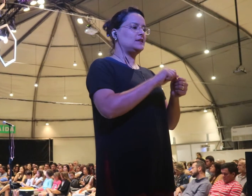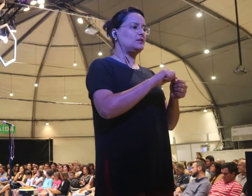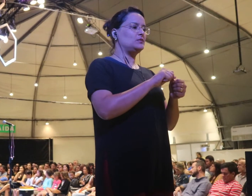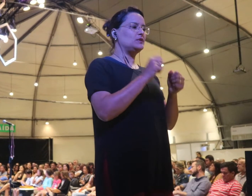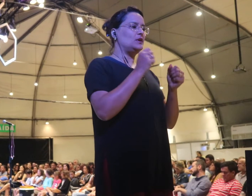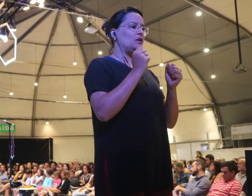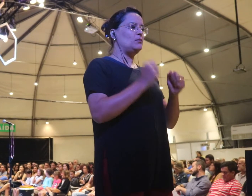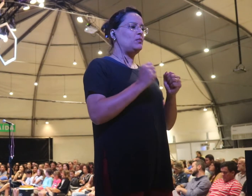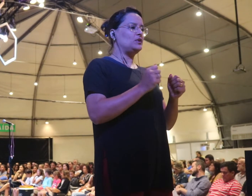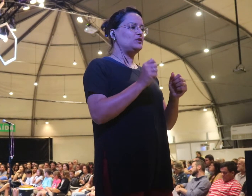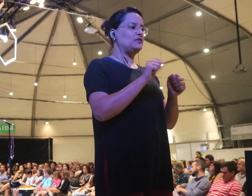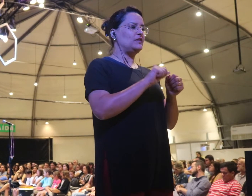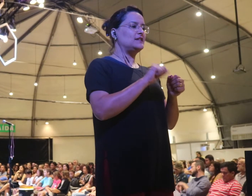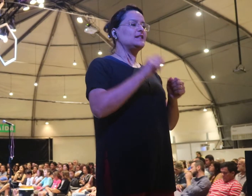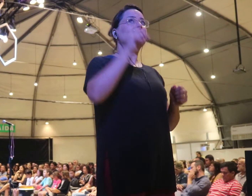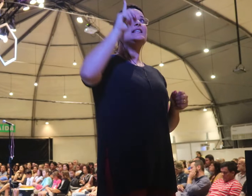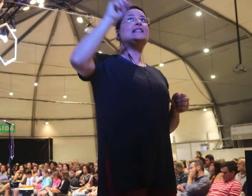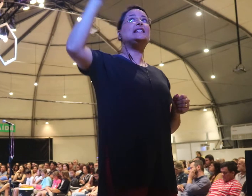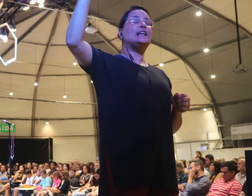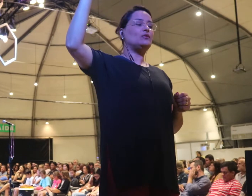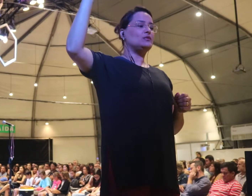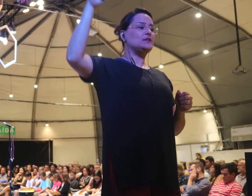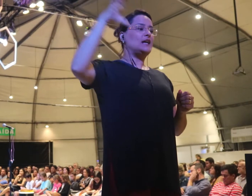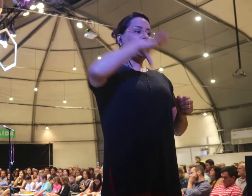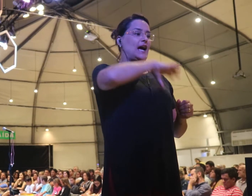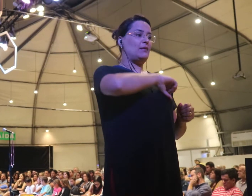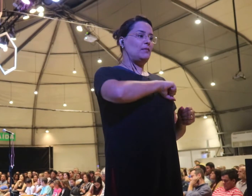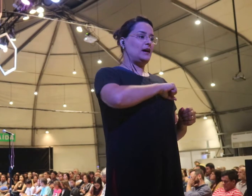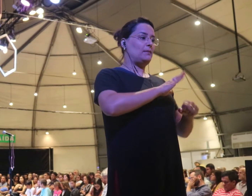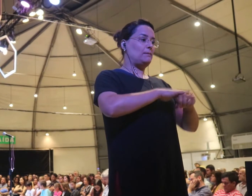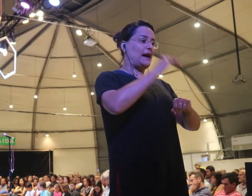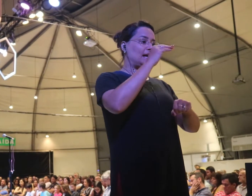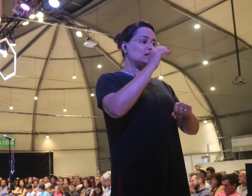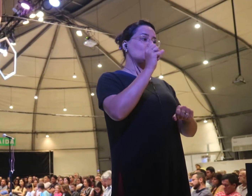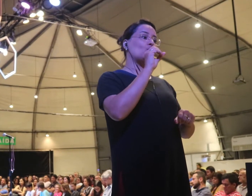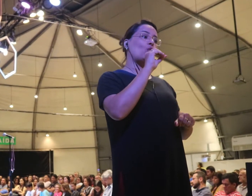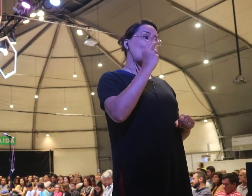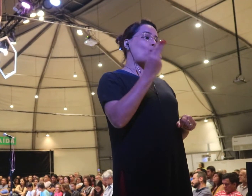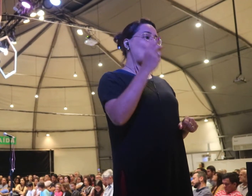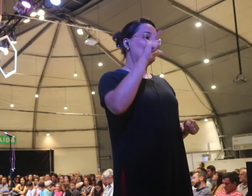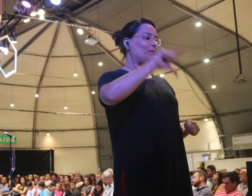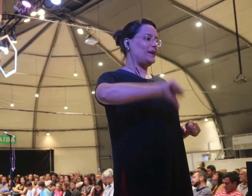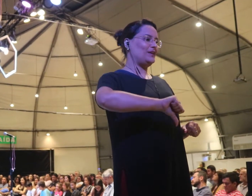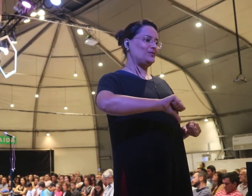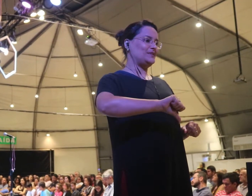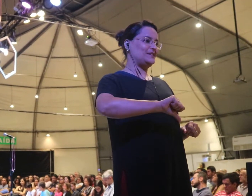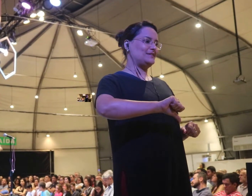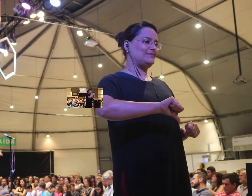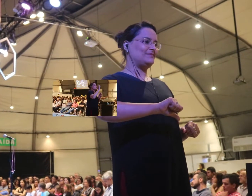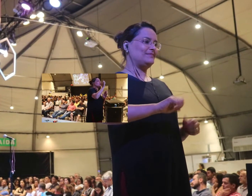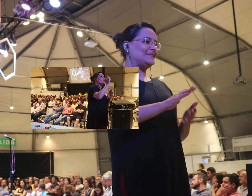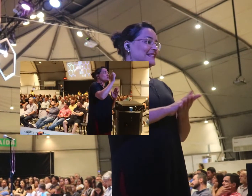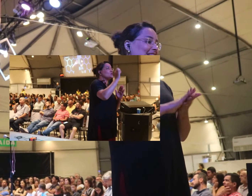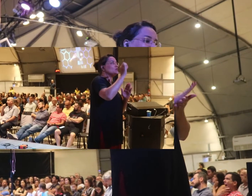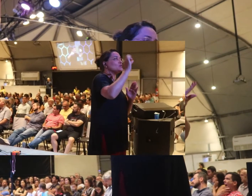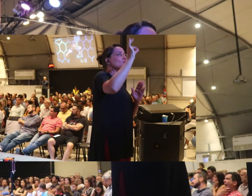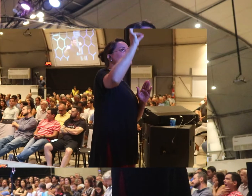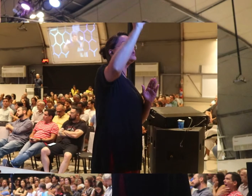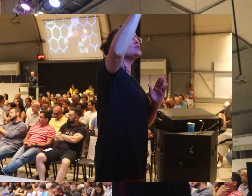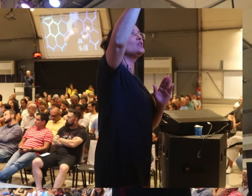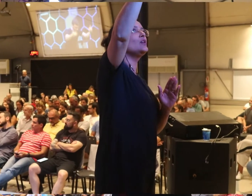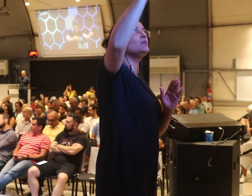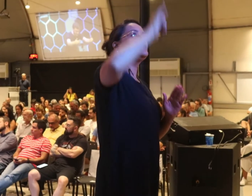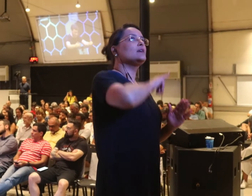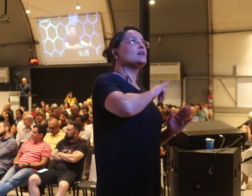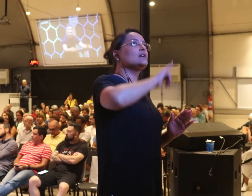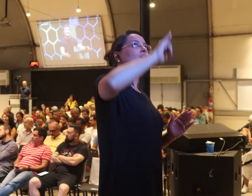Em Jesus, Ele já nos ama muito, mas isso só é possível pelo que Jesus fez. A gente pode